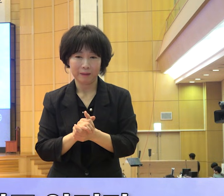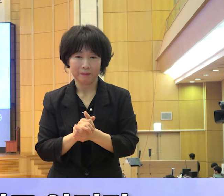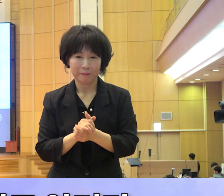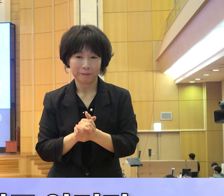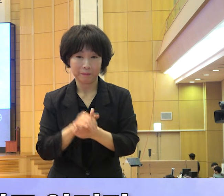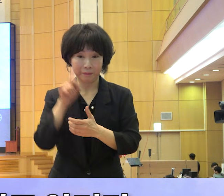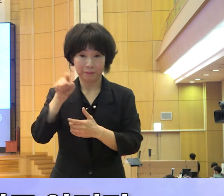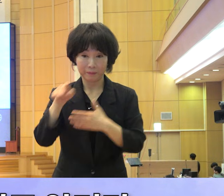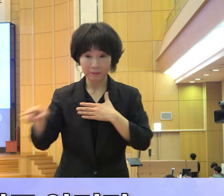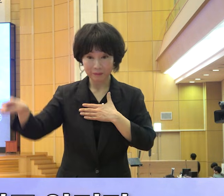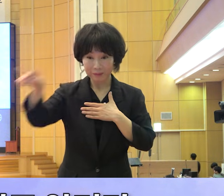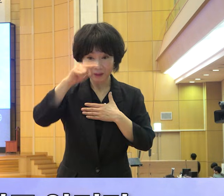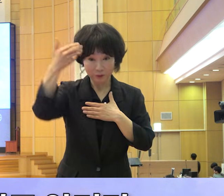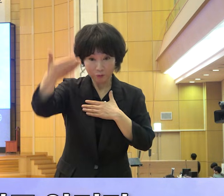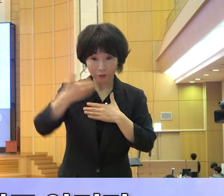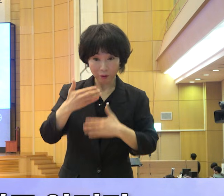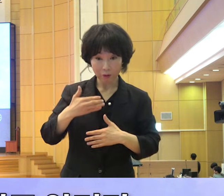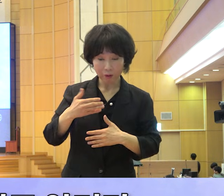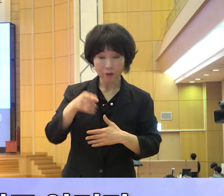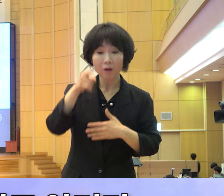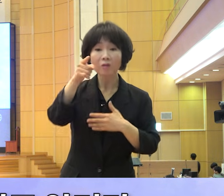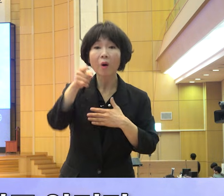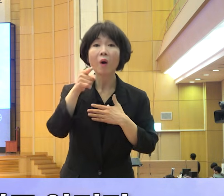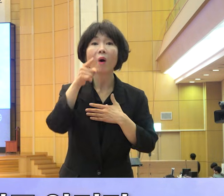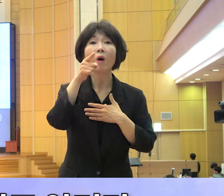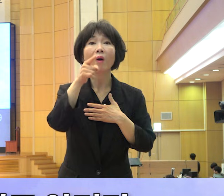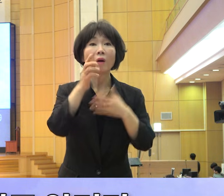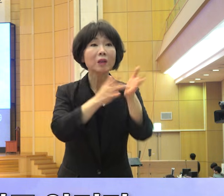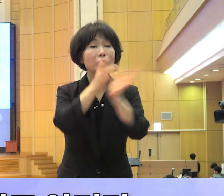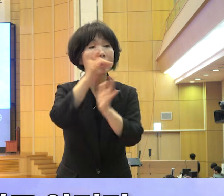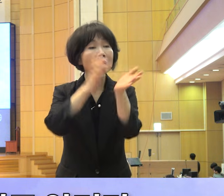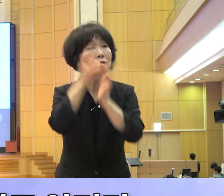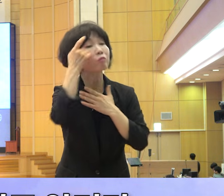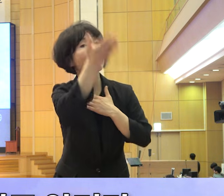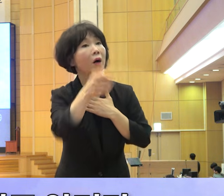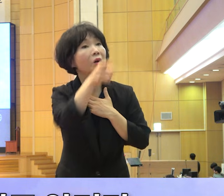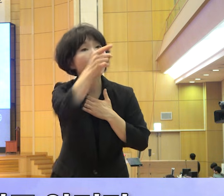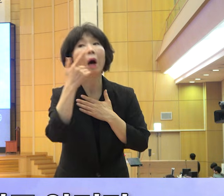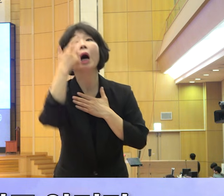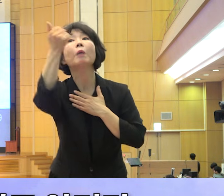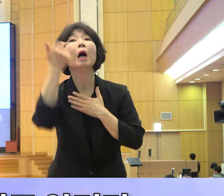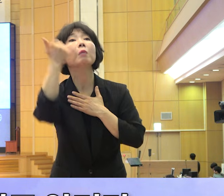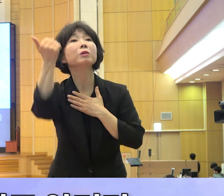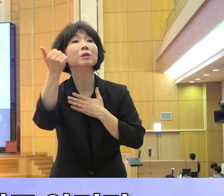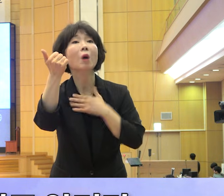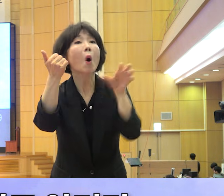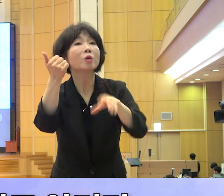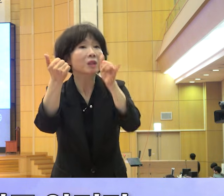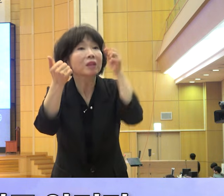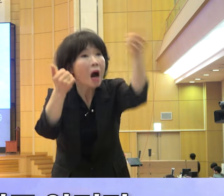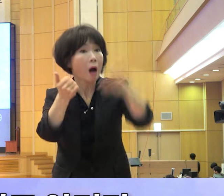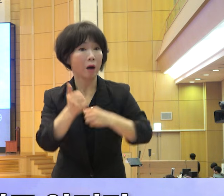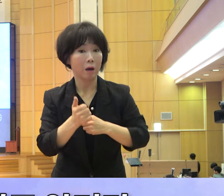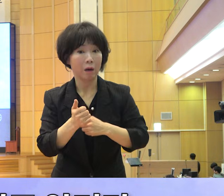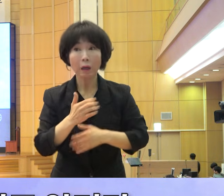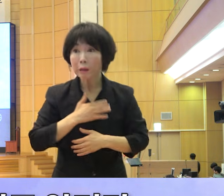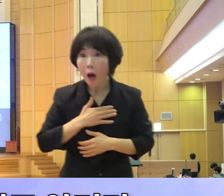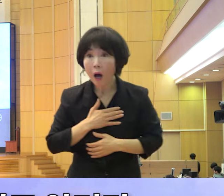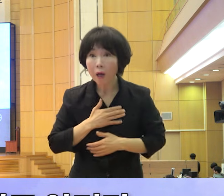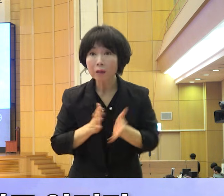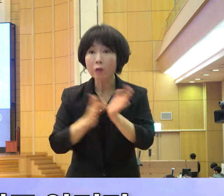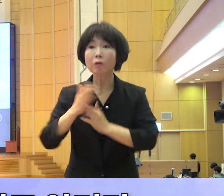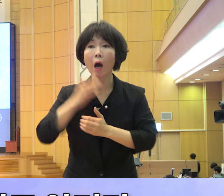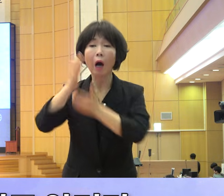8절 19절에 이에 그들이 묻되 내 아버지가 어디냐? 예수님이 나는 하나님의 아들이다,